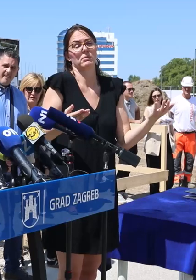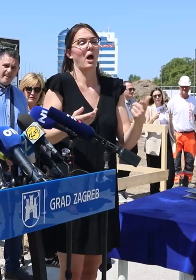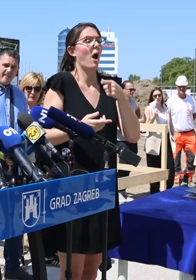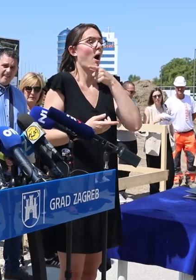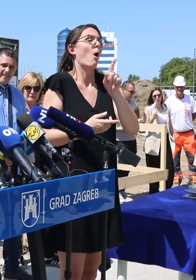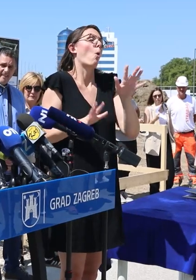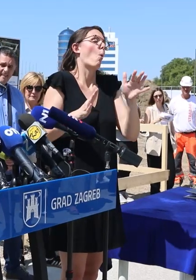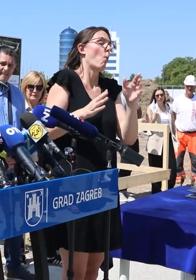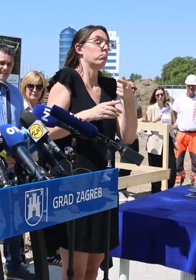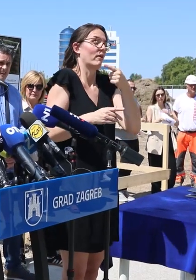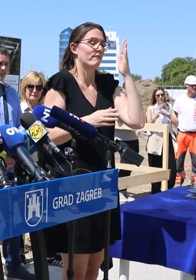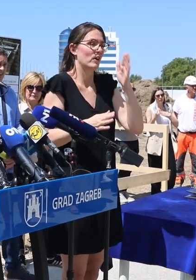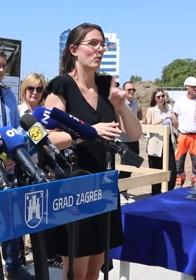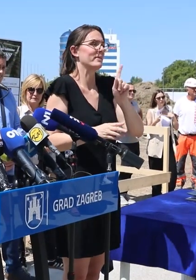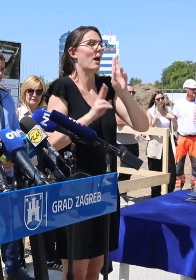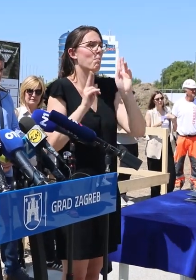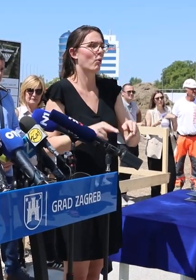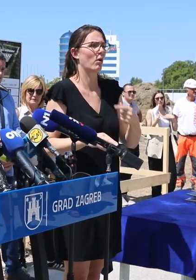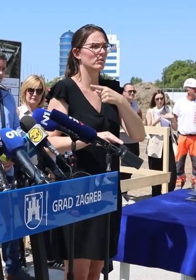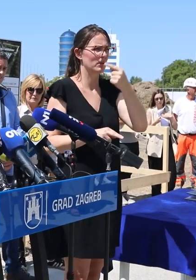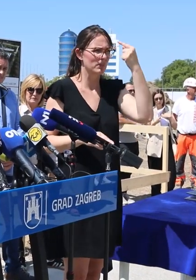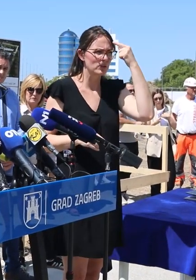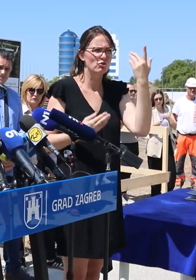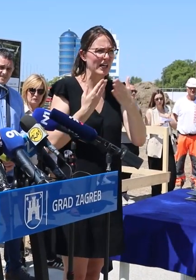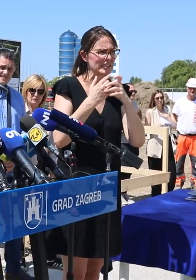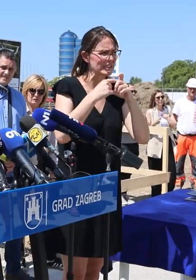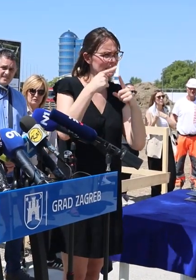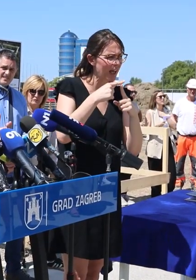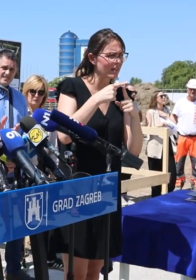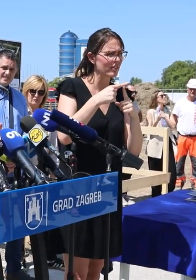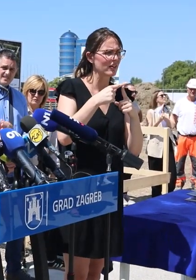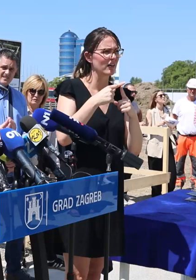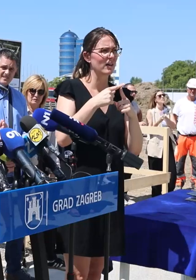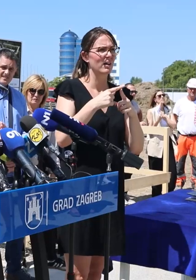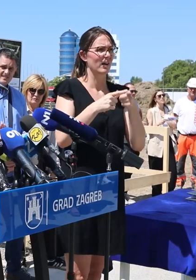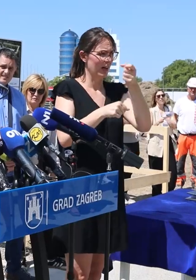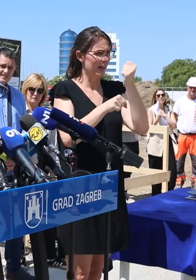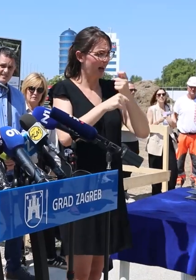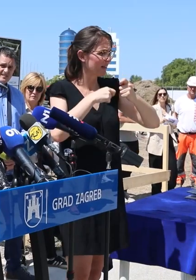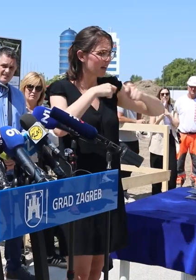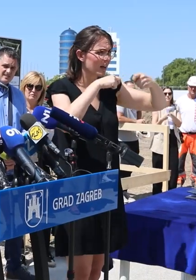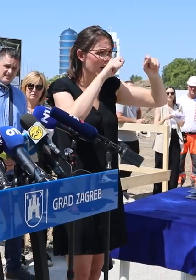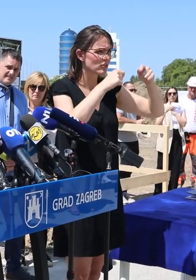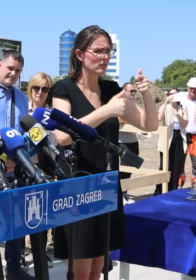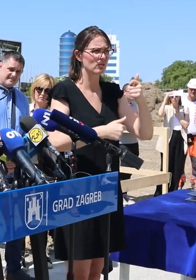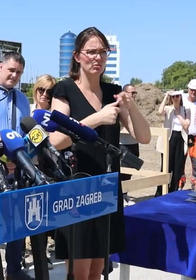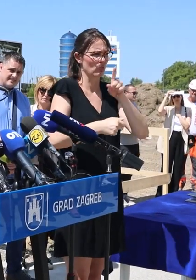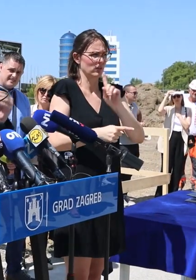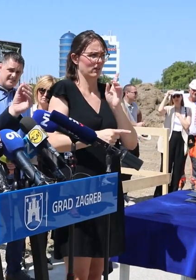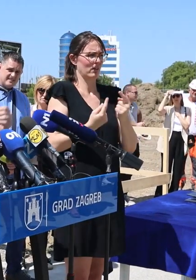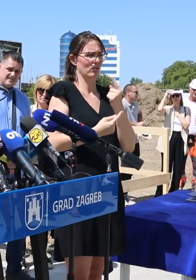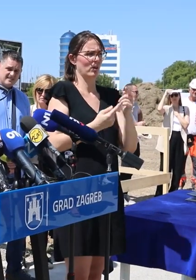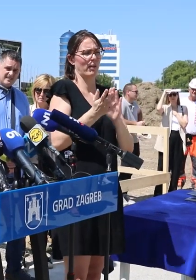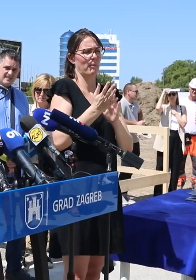ZET i napravio. Ali mislim, ne znam da li vi mislite recimo da ZET izvodi građevinske radove, jer to vam nije slučaj. Znači